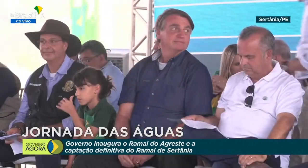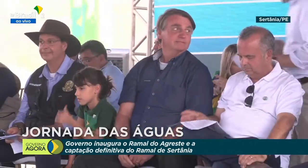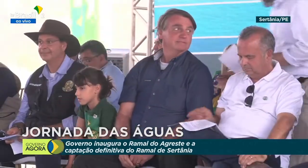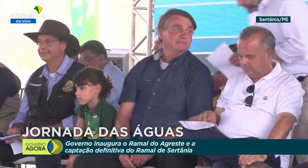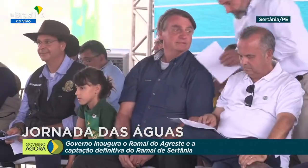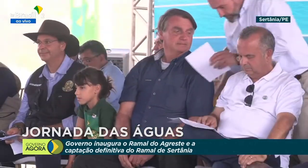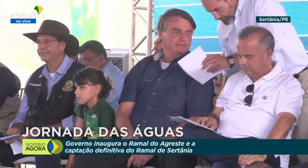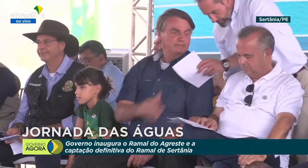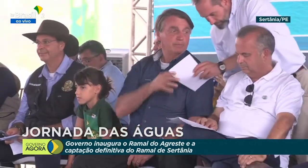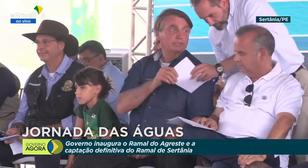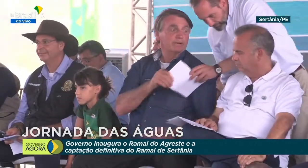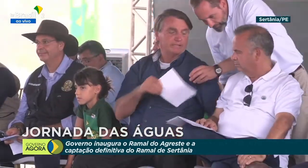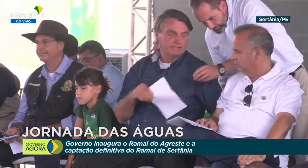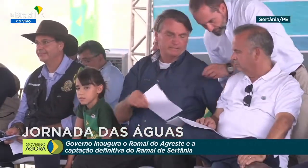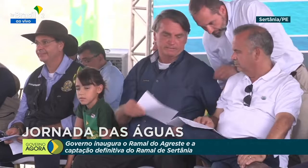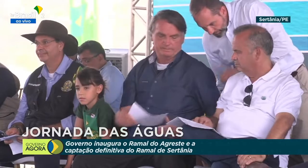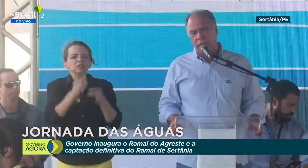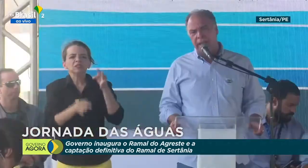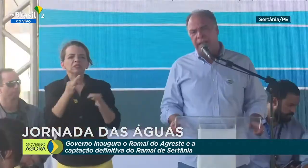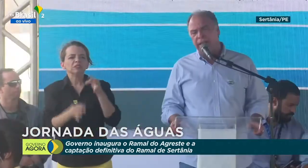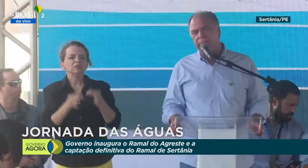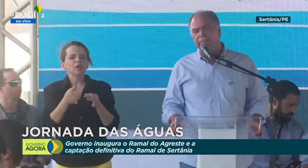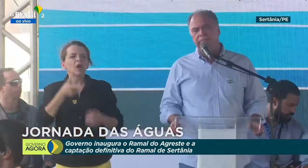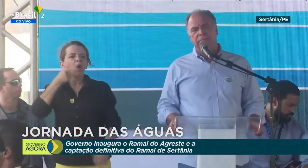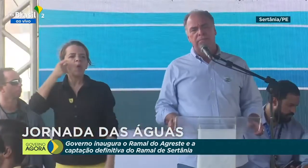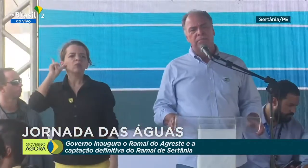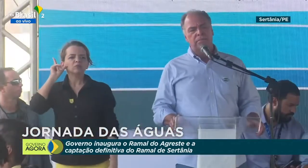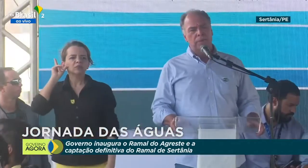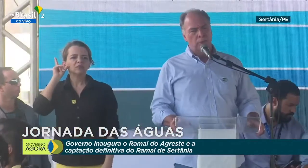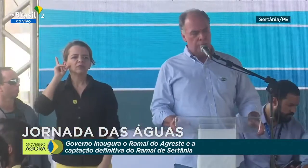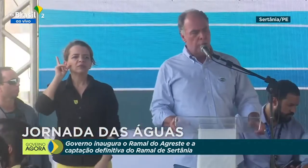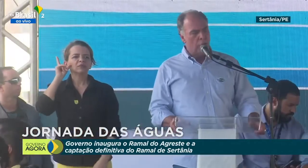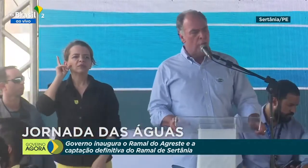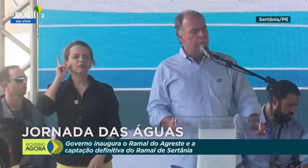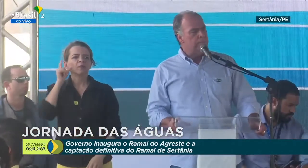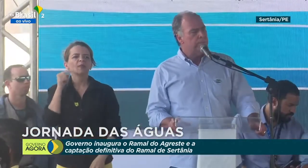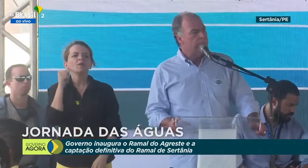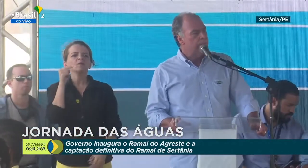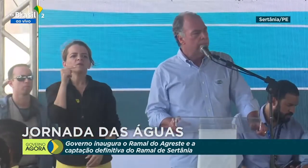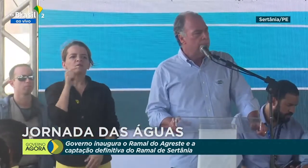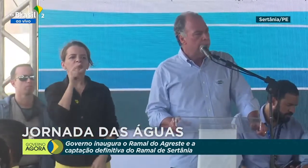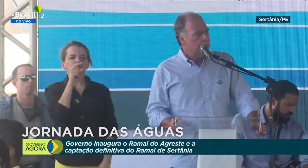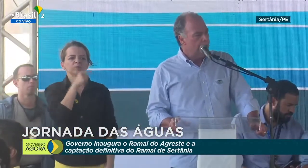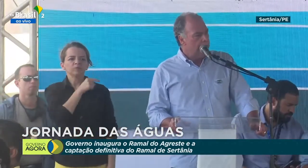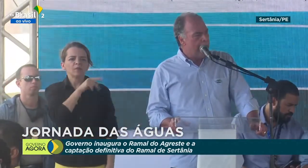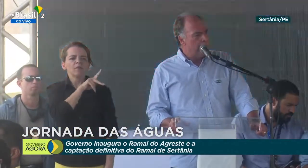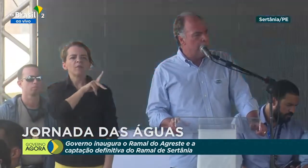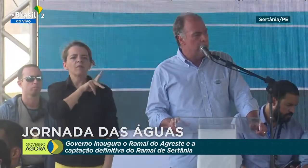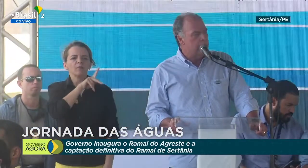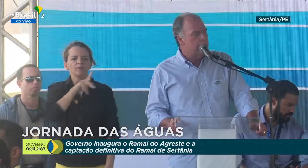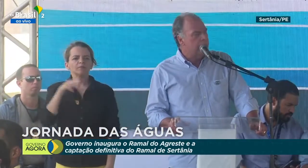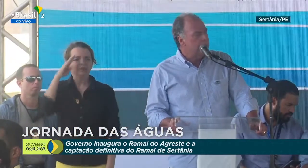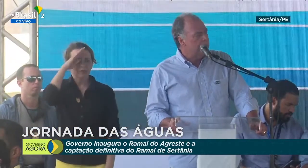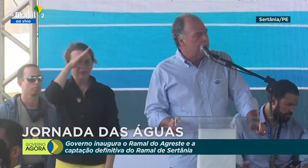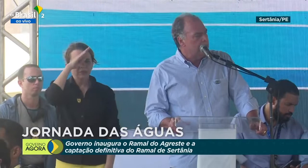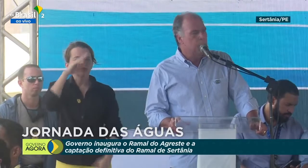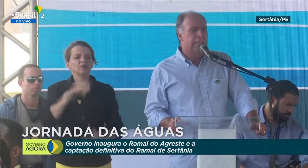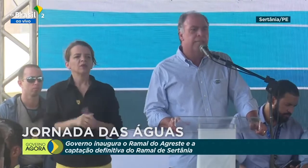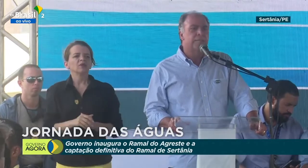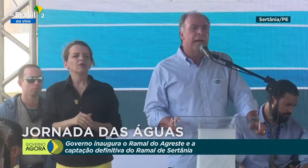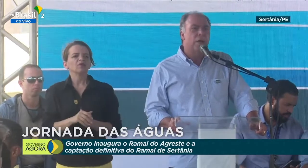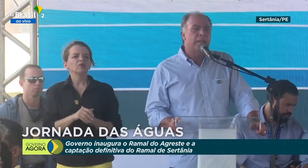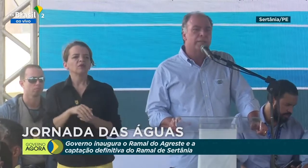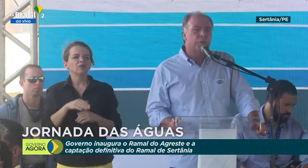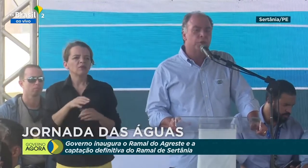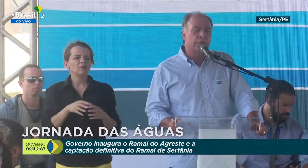enfrentar as injustiças. E ontem o senhor foi alvo de uma